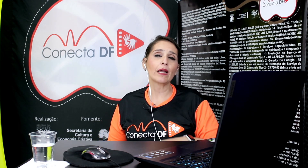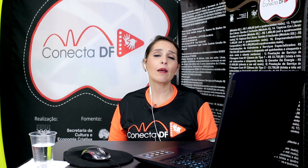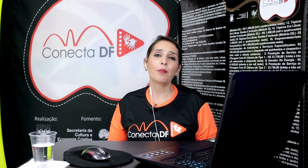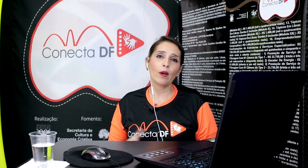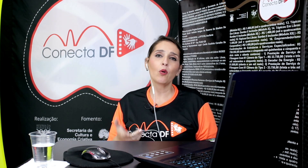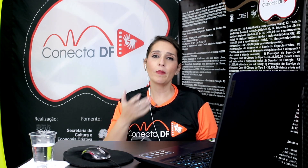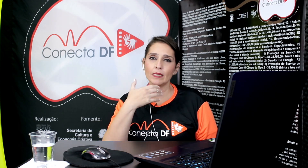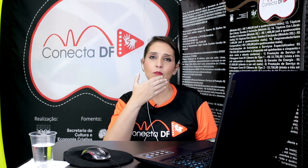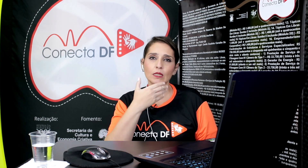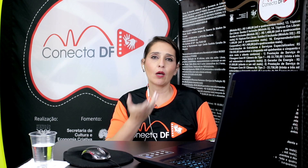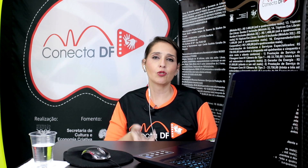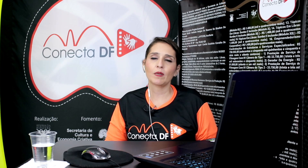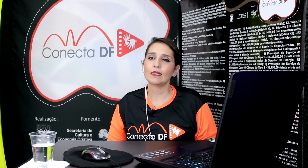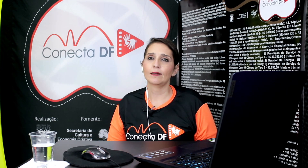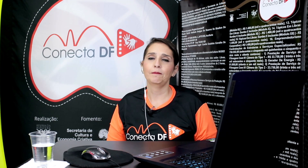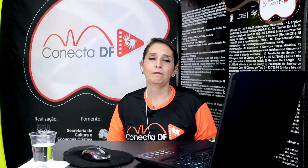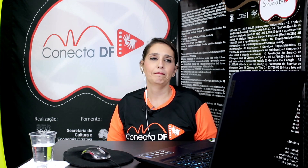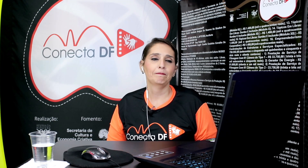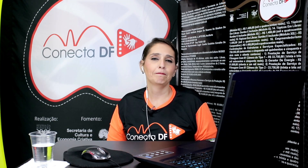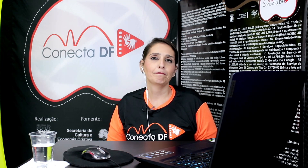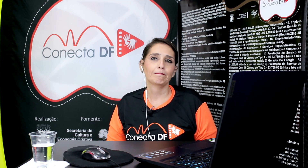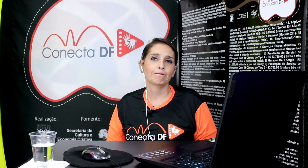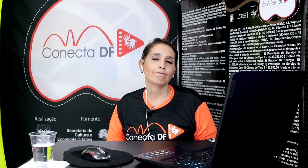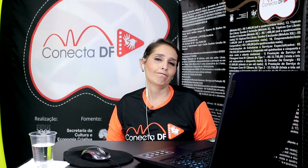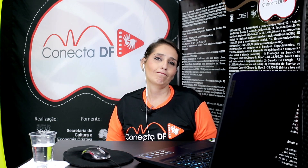sinal da Apple é o mesmo sinal de maçã.